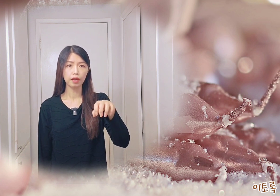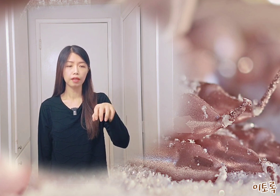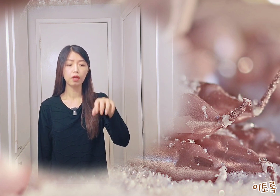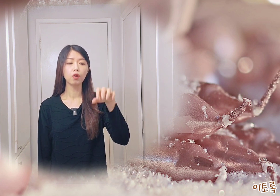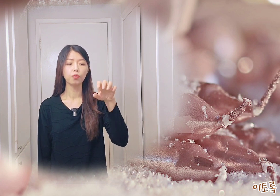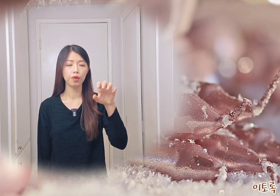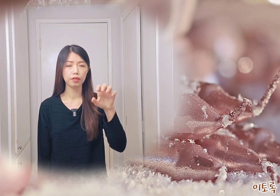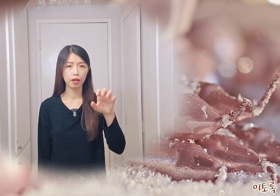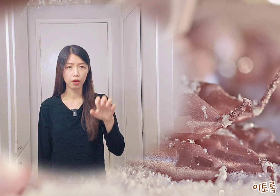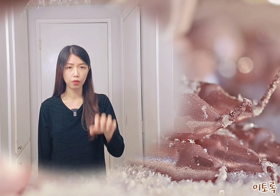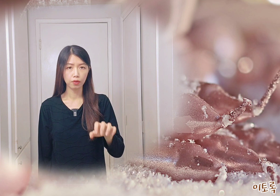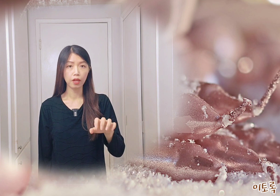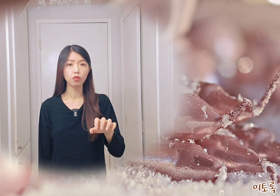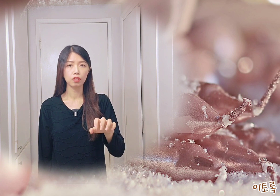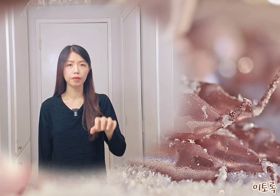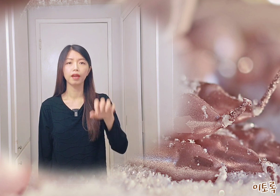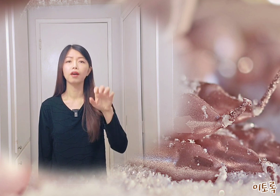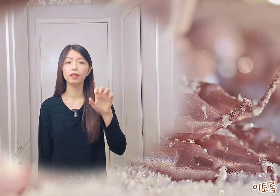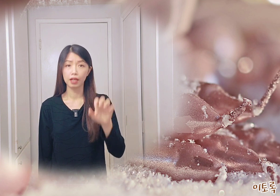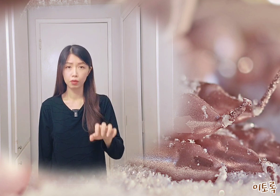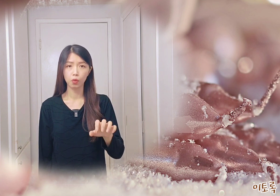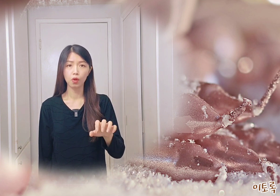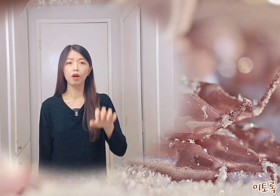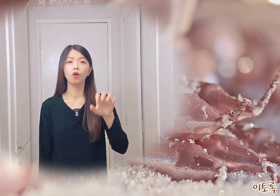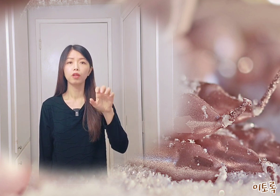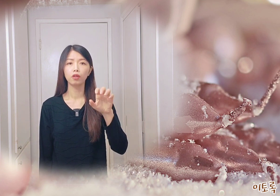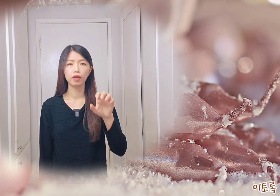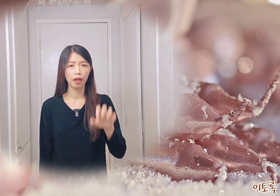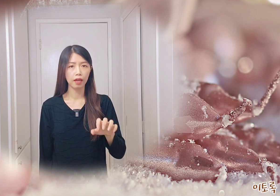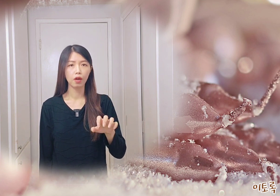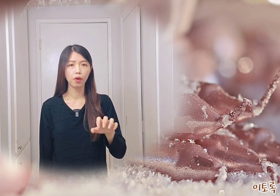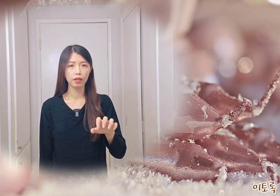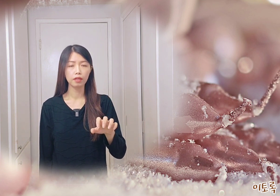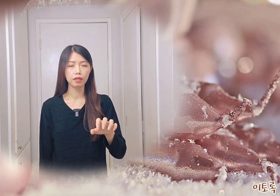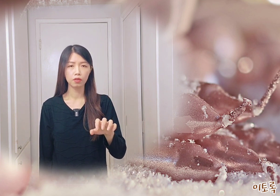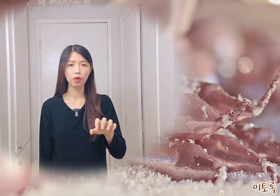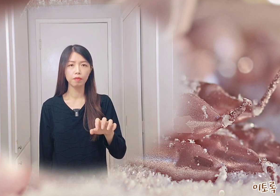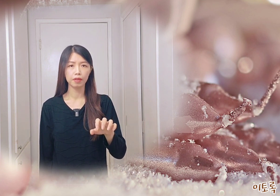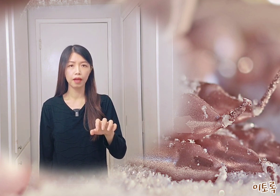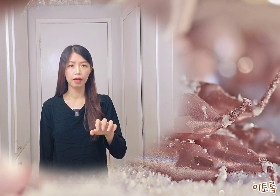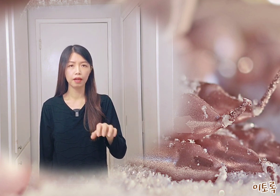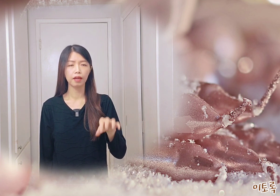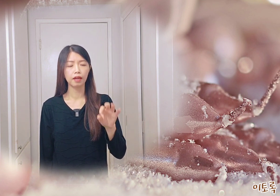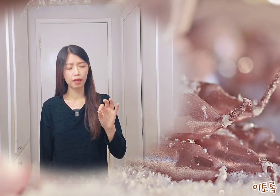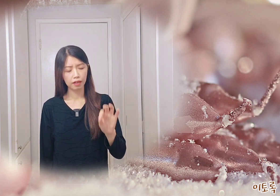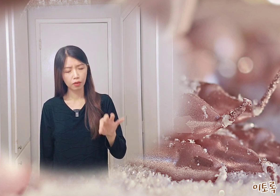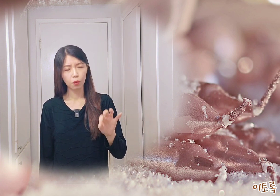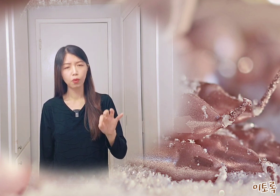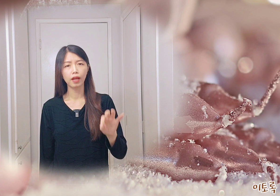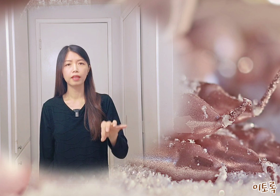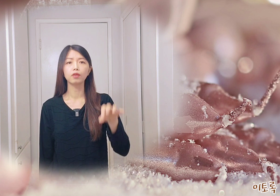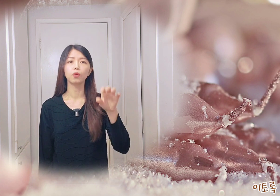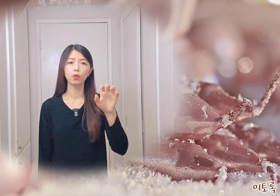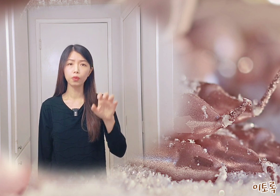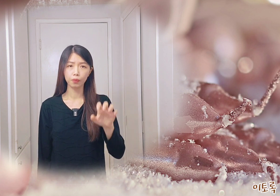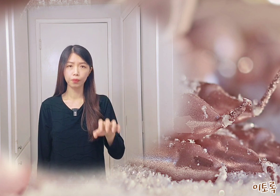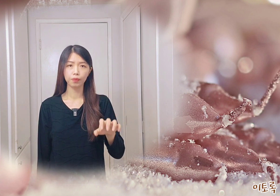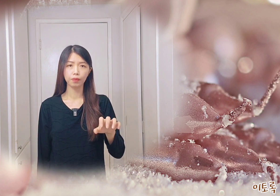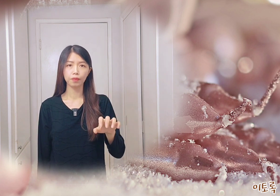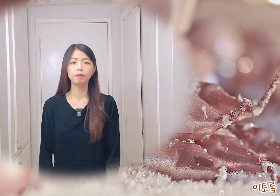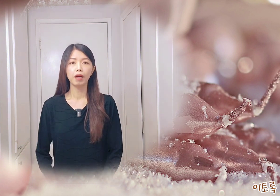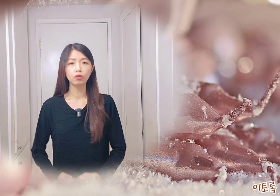한 상태에서 위에서 아래로 내려주시면 돼요. 장소, 어디에라고 하는 뜻의 수어입니다. 이토록 낮은